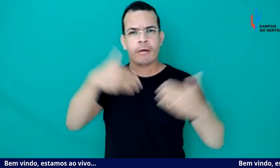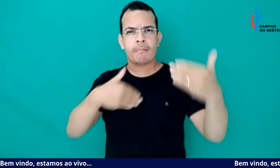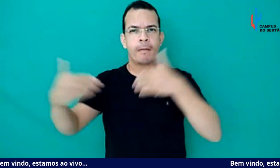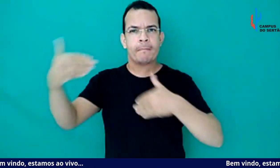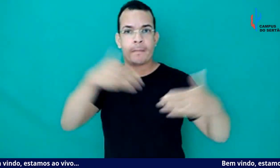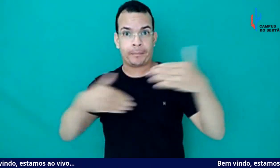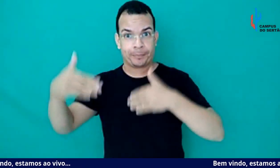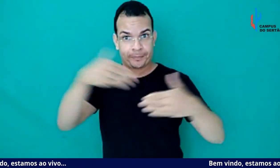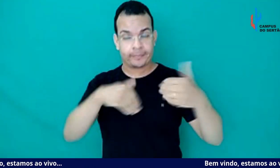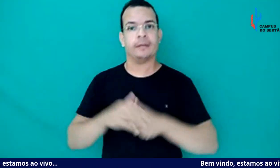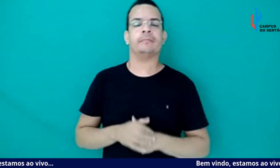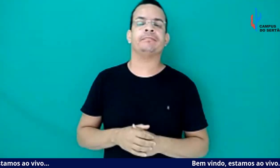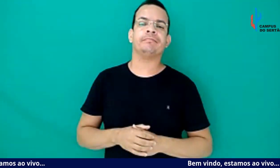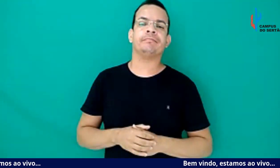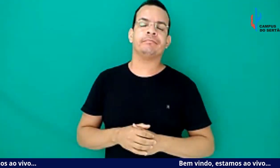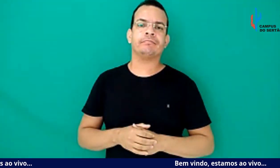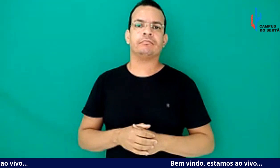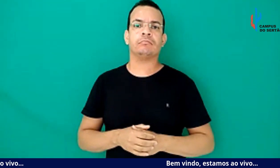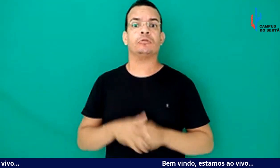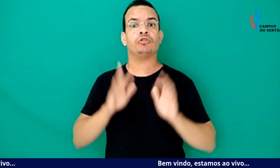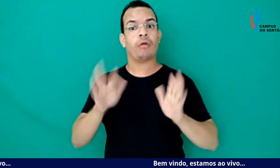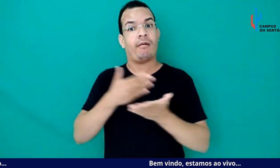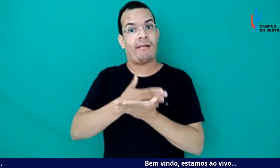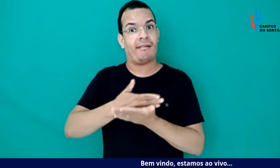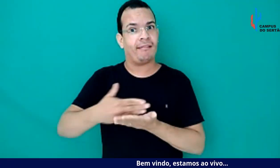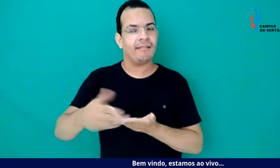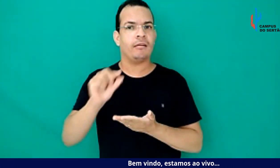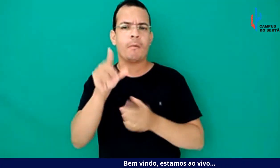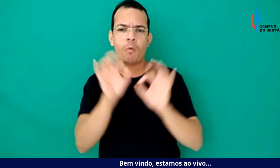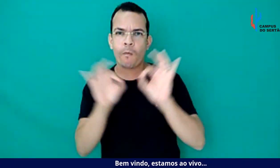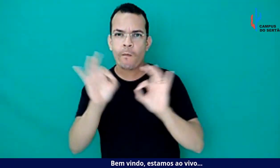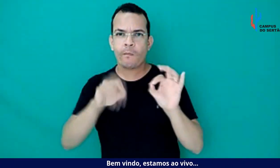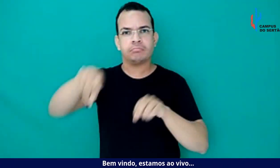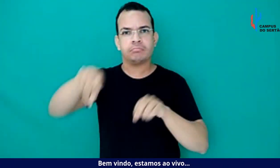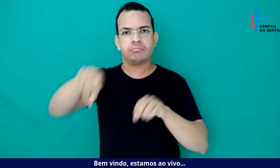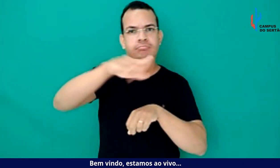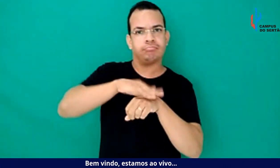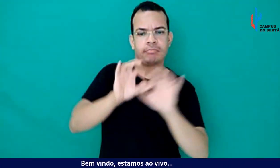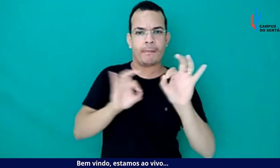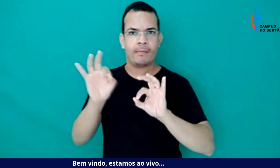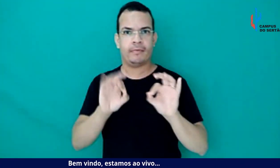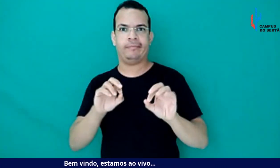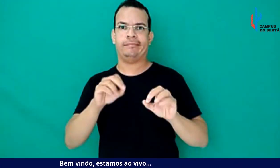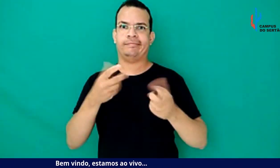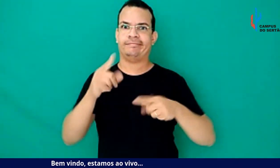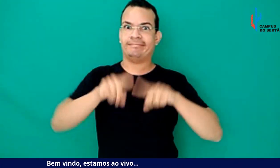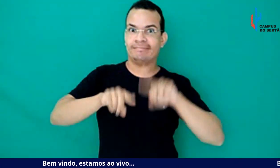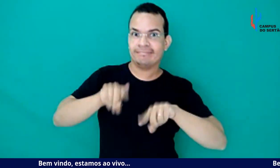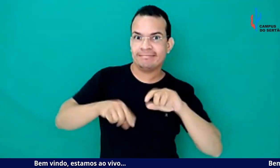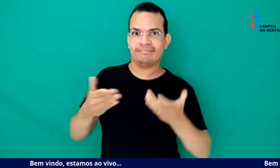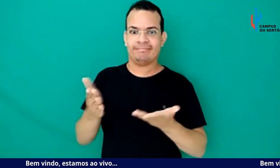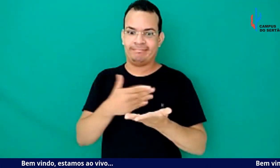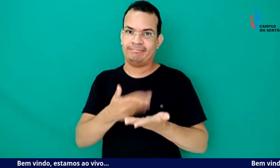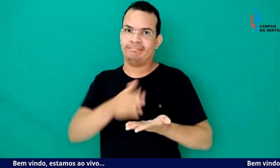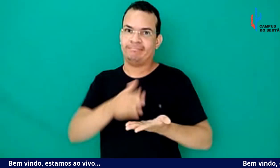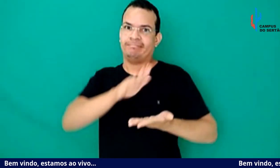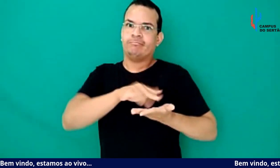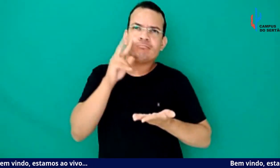e aproveitarmos com grande interesse as informações que serão apresentadas. Então, as organizações